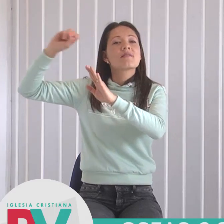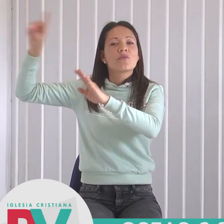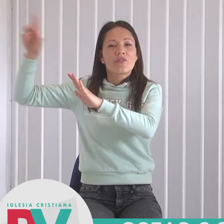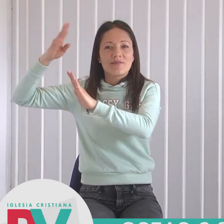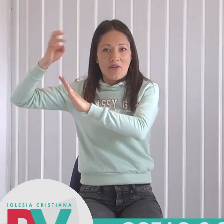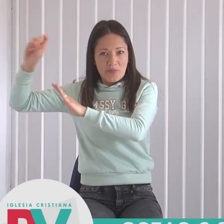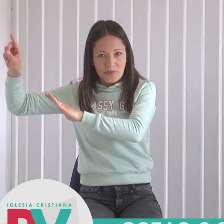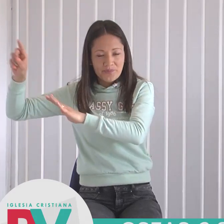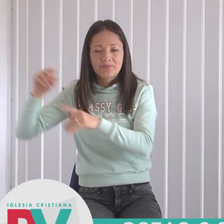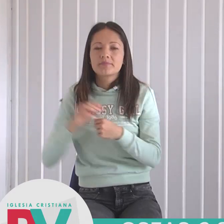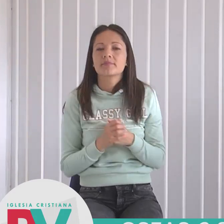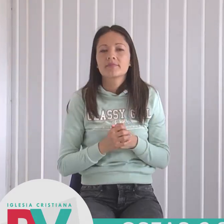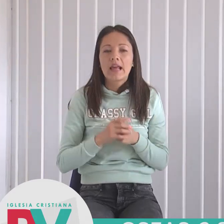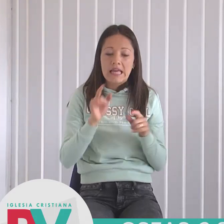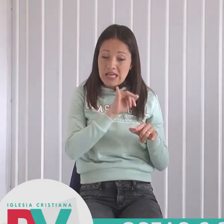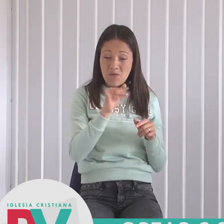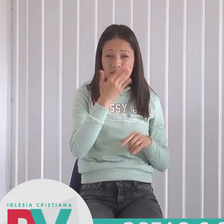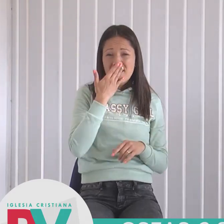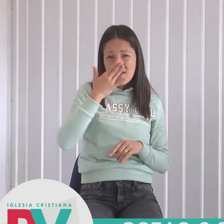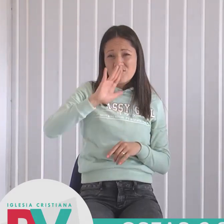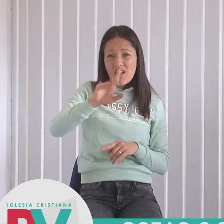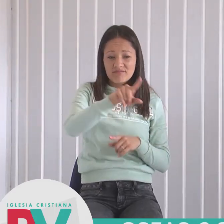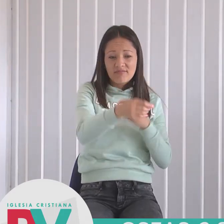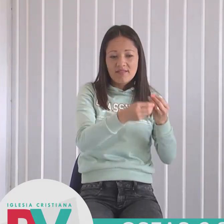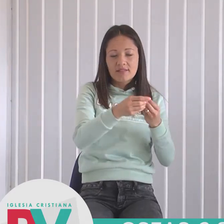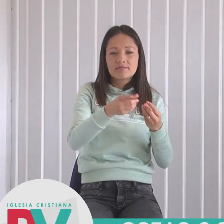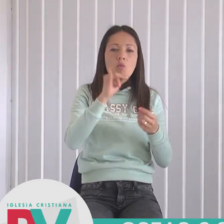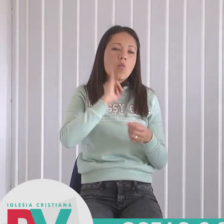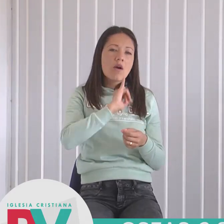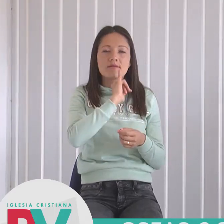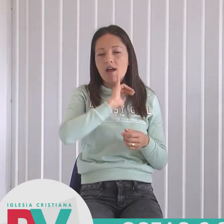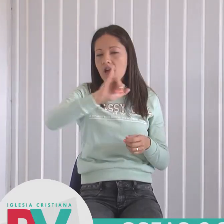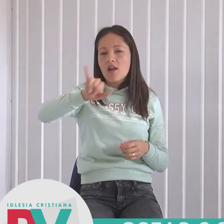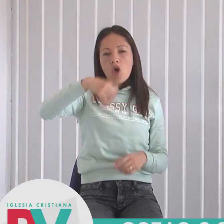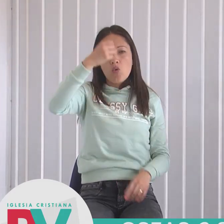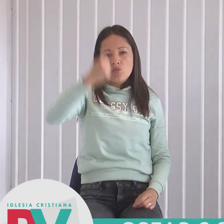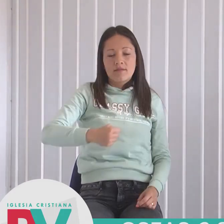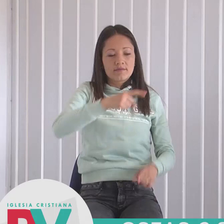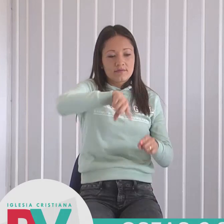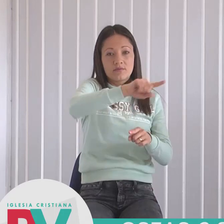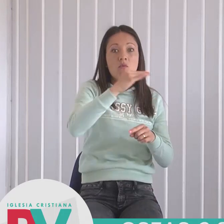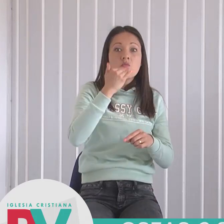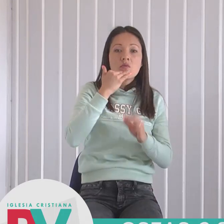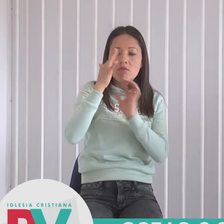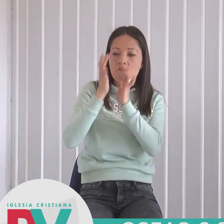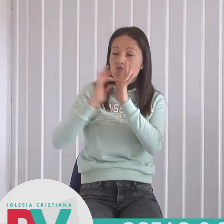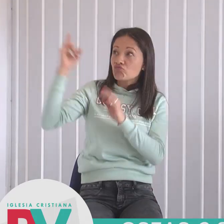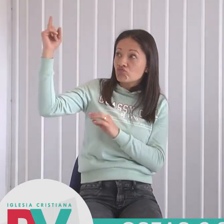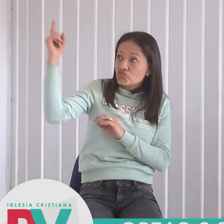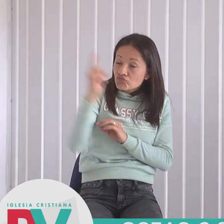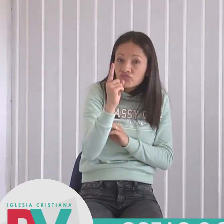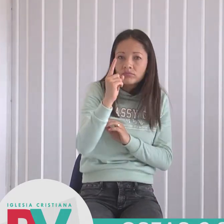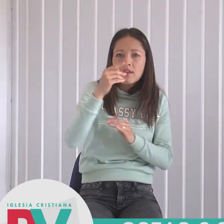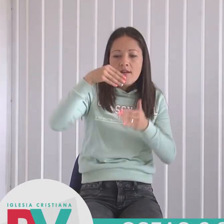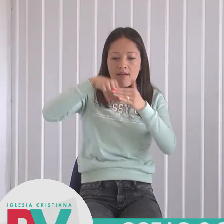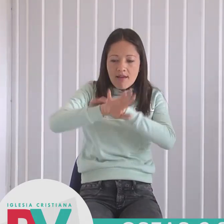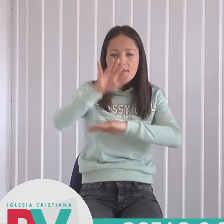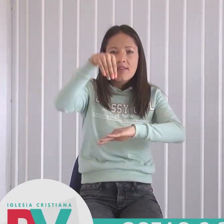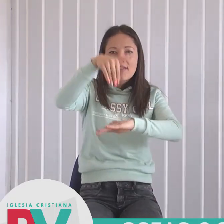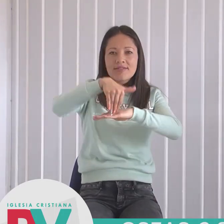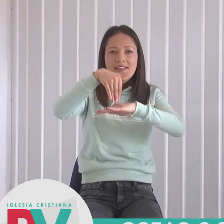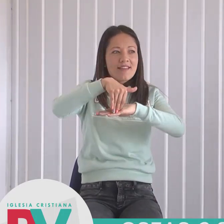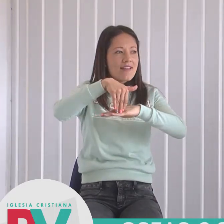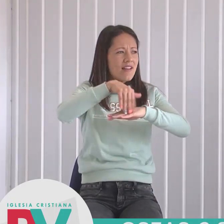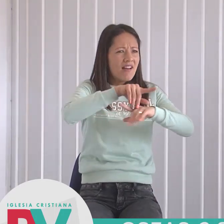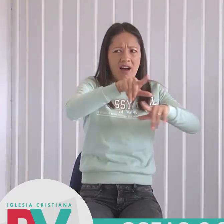Pero así como también le sucedió a Jerusalén, o a Israel, o a Judá, cuando llegó el Señor Jesucristo y entró en el templo y dijo,